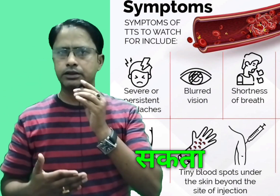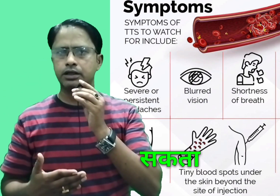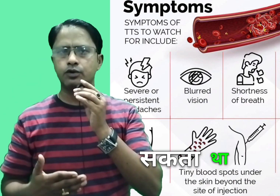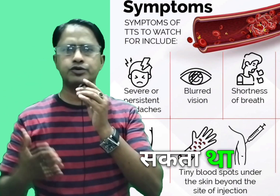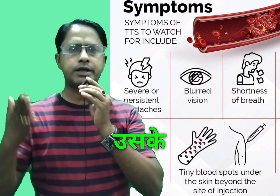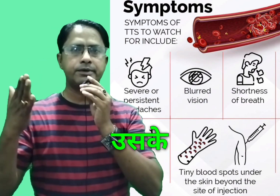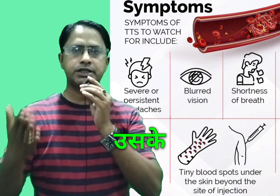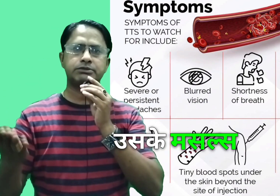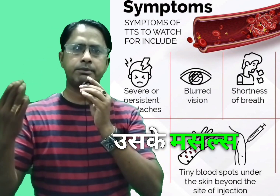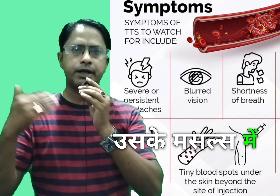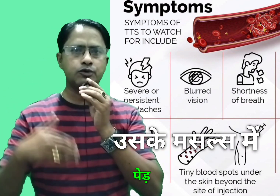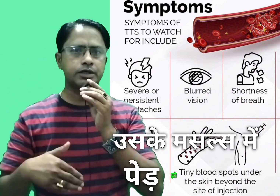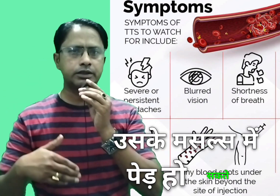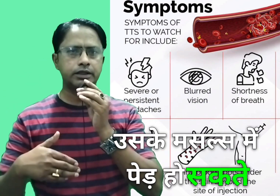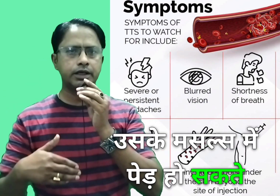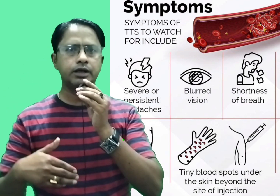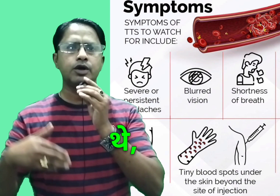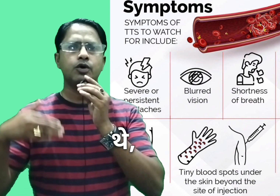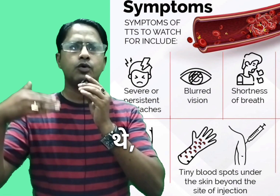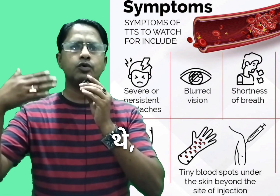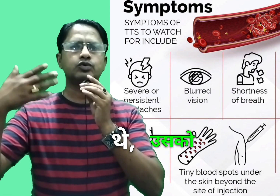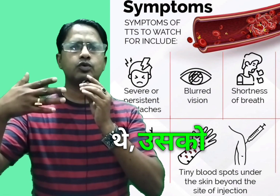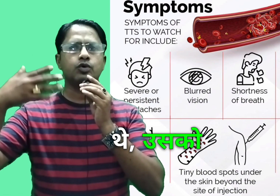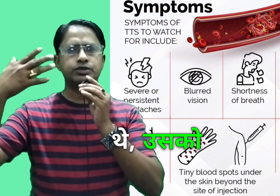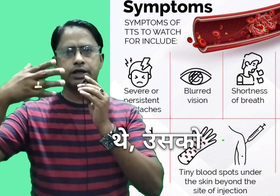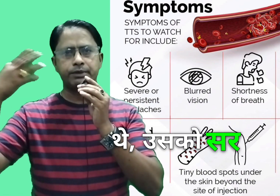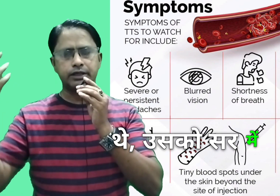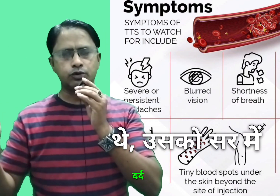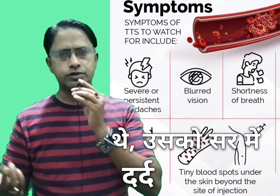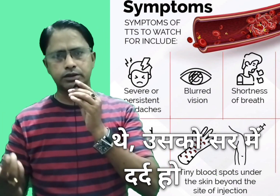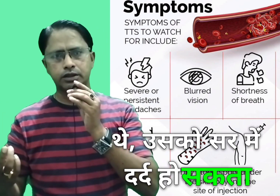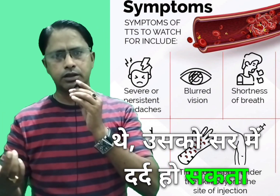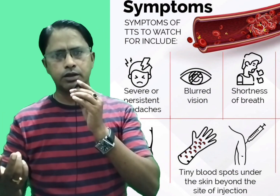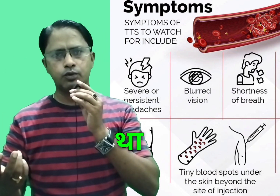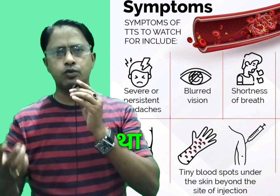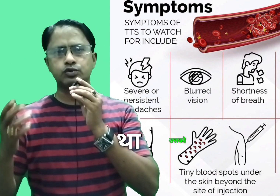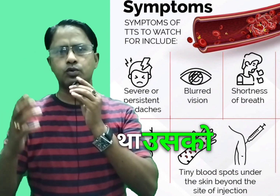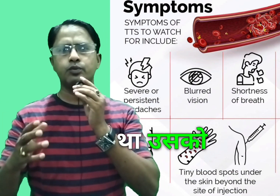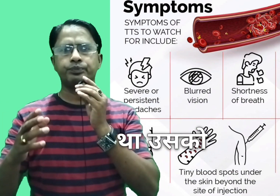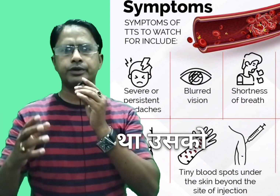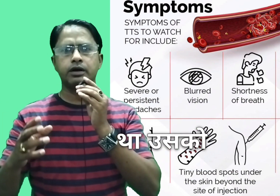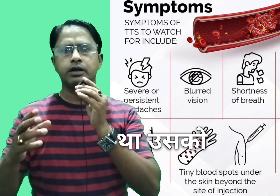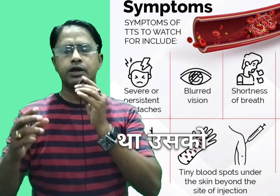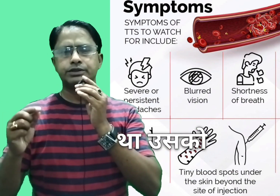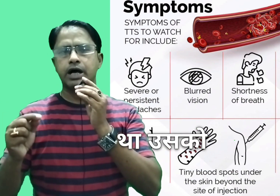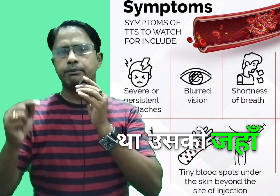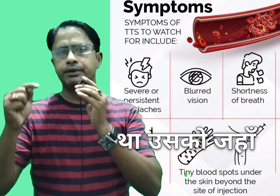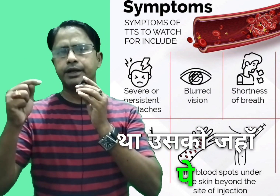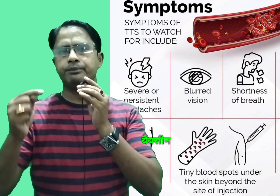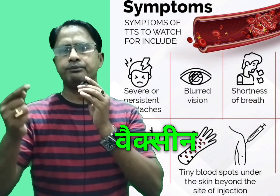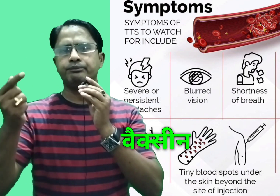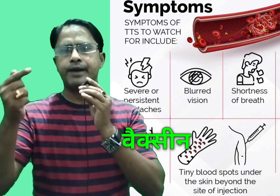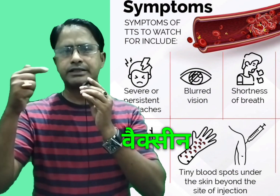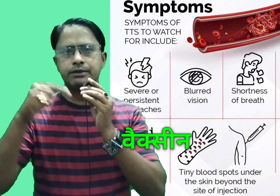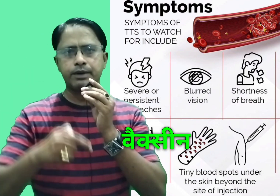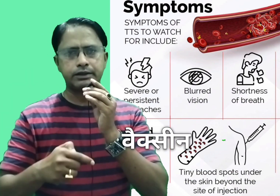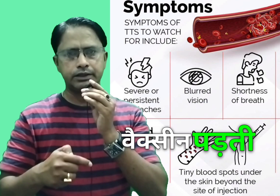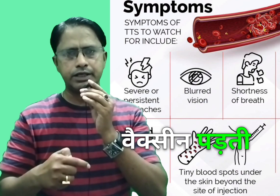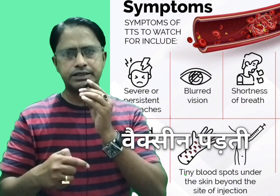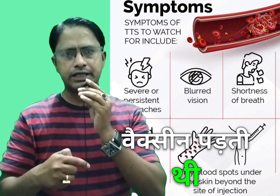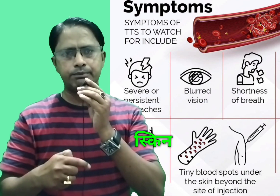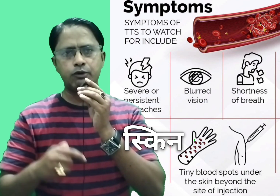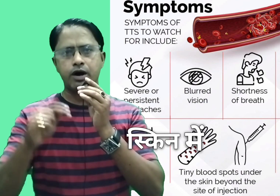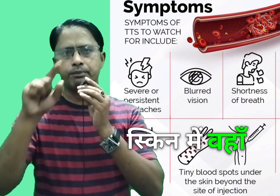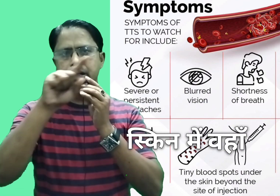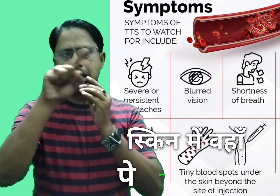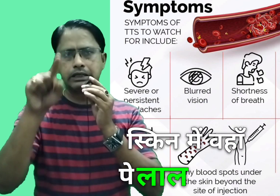आ सकता था, उसके मसल्स में पेन हो सकते थे, उसको सर में दर्द हो सकता था, उसको जहाँ पे वैक्सीन पड़ती